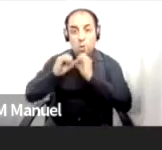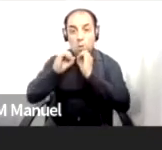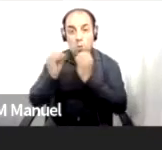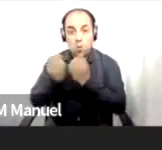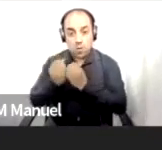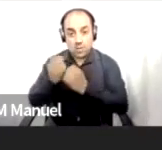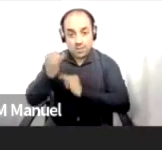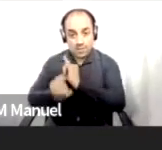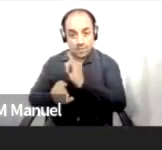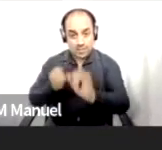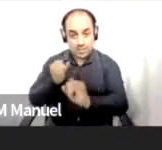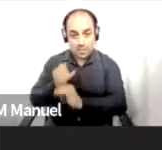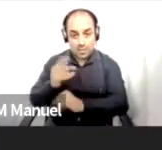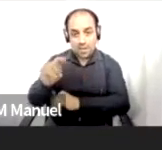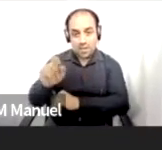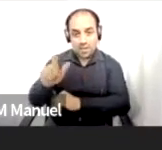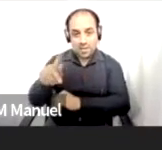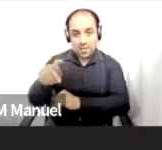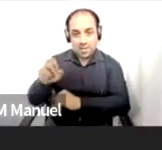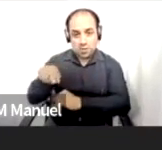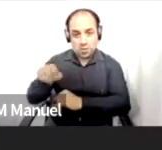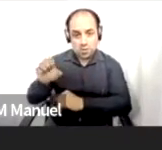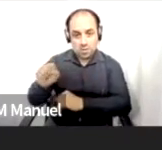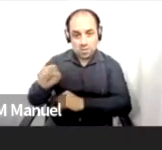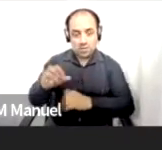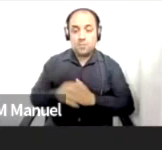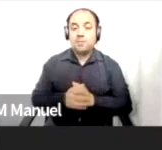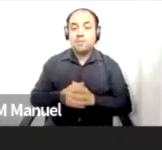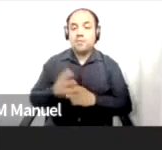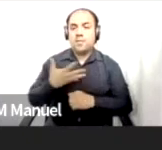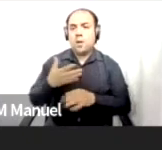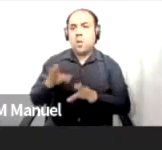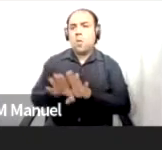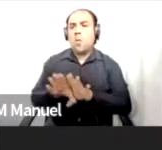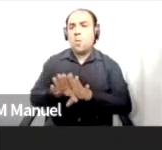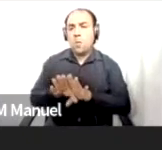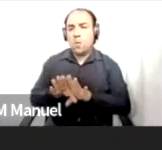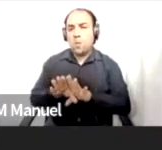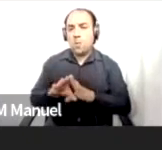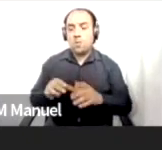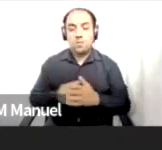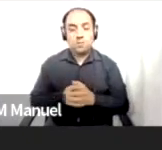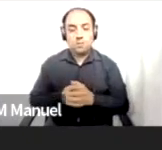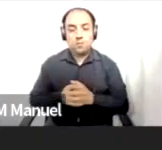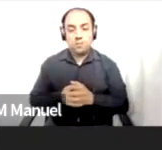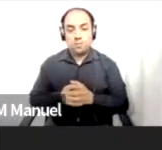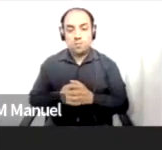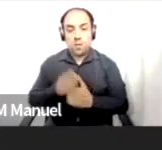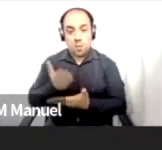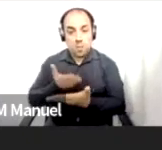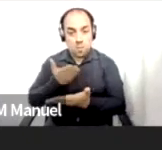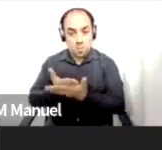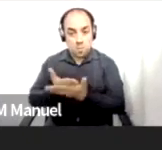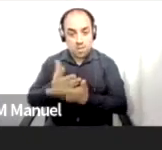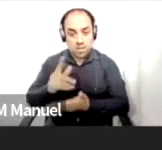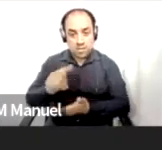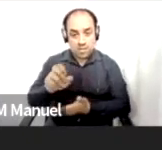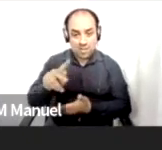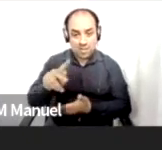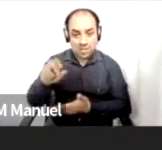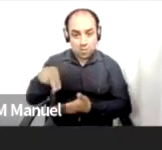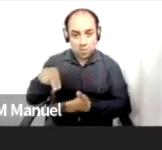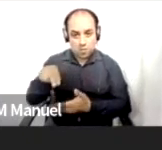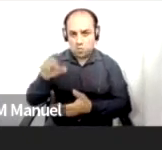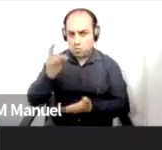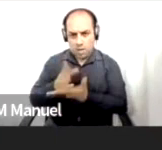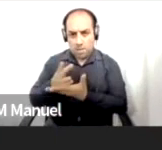Teletones y es lo que va a llevar de la mano como esta propuesta de Teletón, no nada más de recaudar, sino